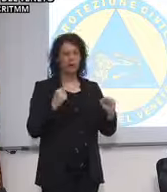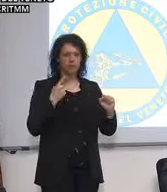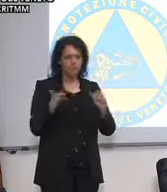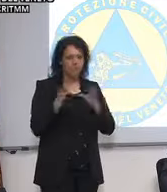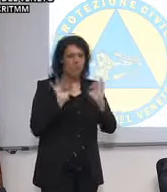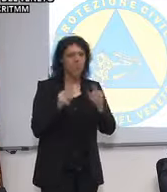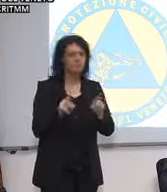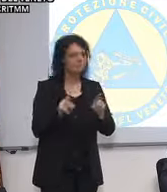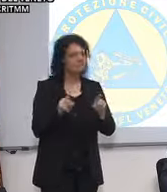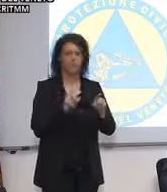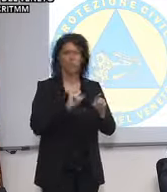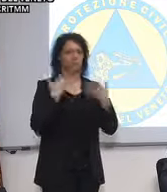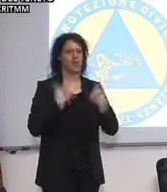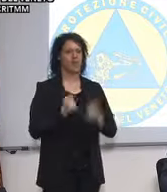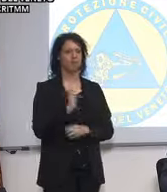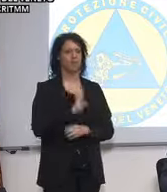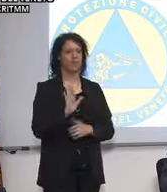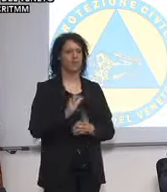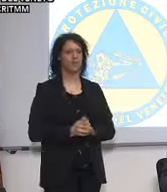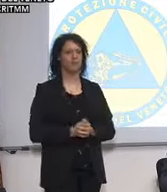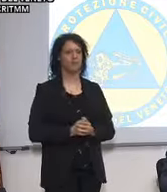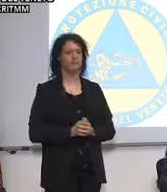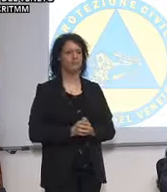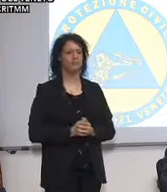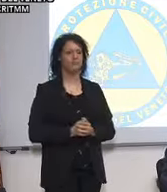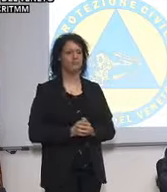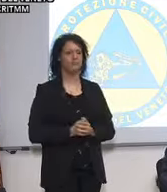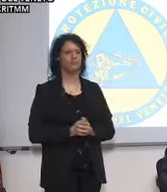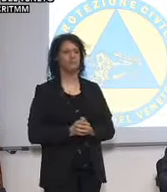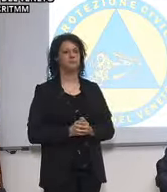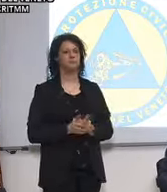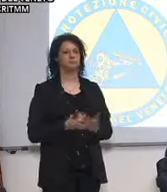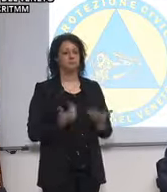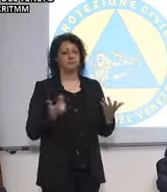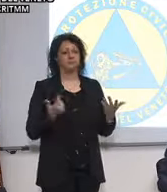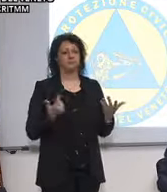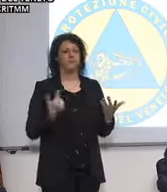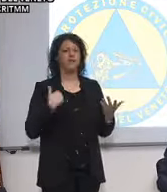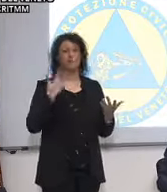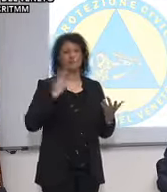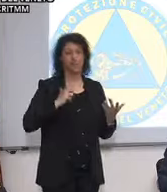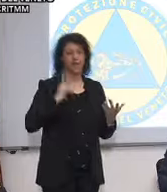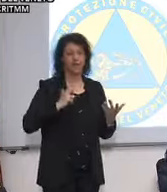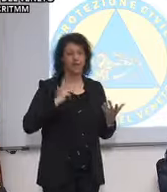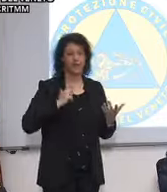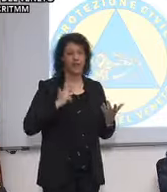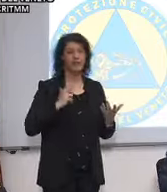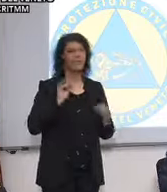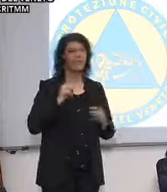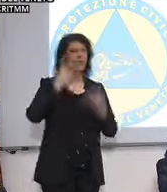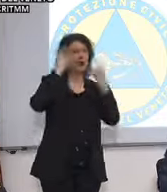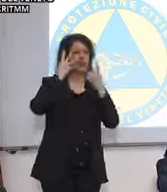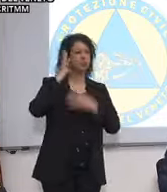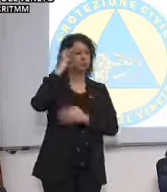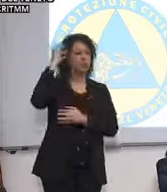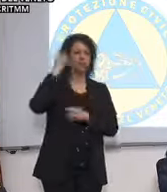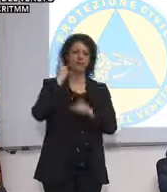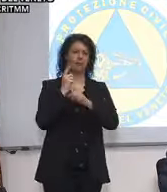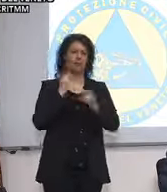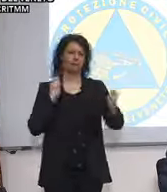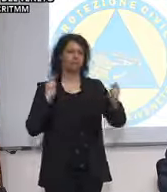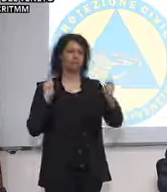quella fase come comunità, perché poi peserà su tutto. Per cui io spero che si rovesci il ragionamento, guarda, lo dico